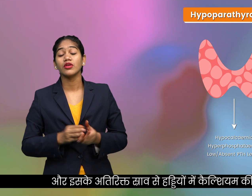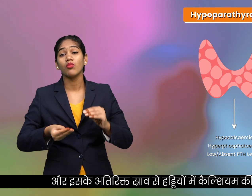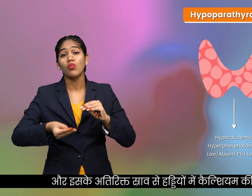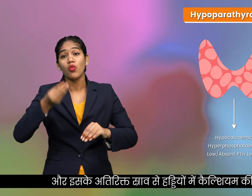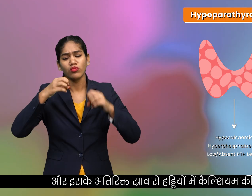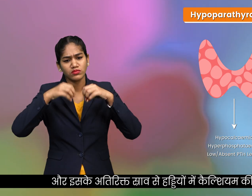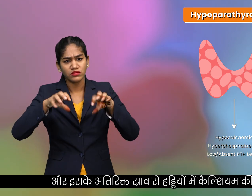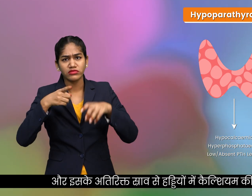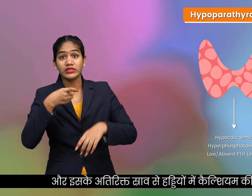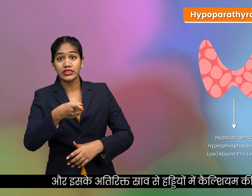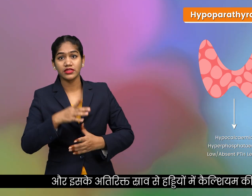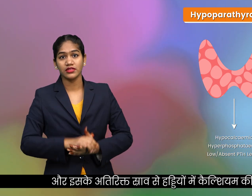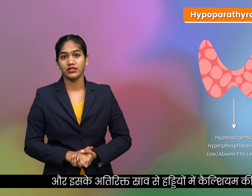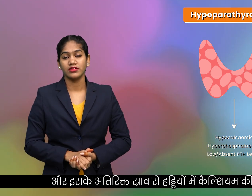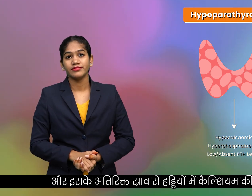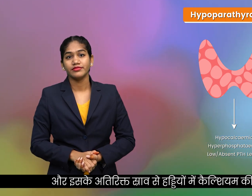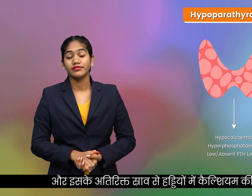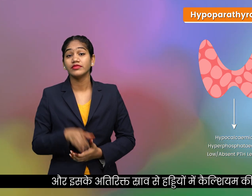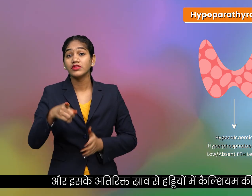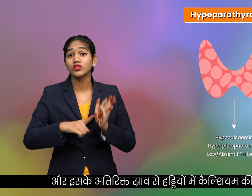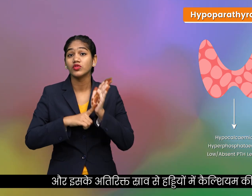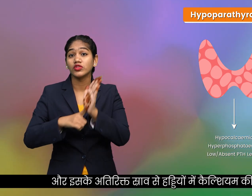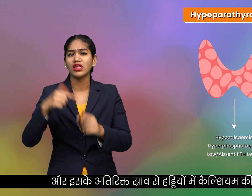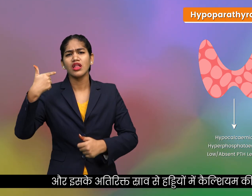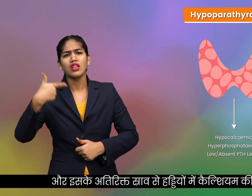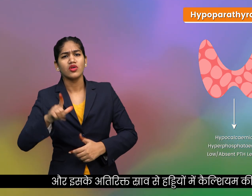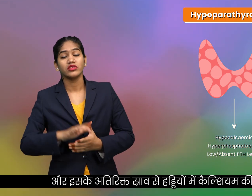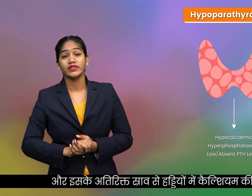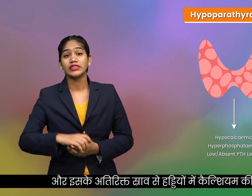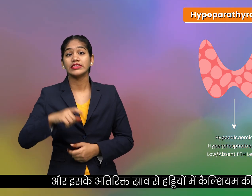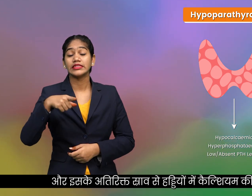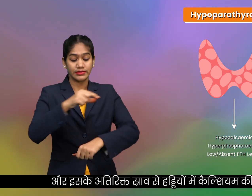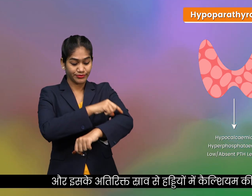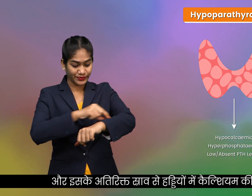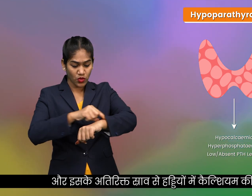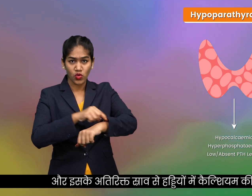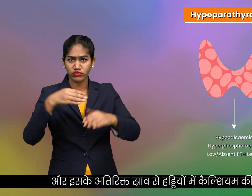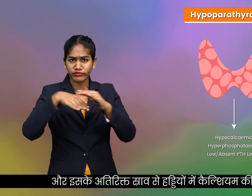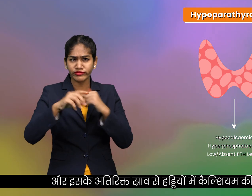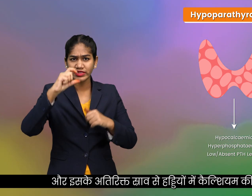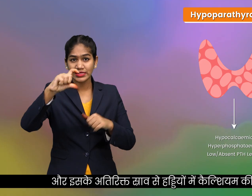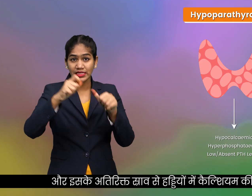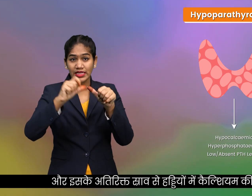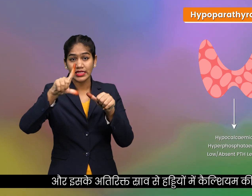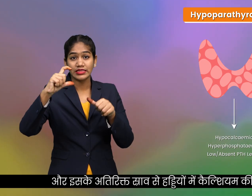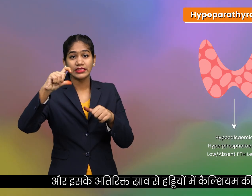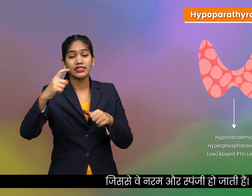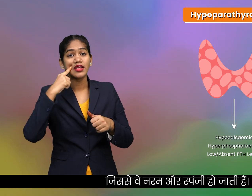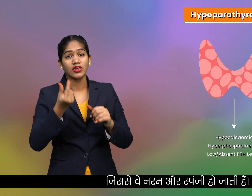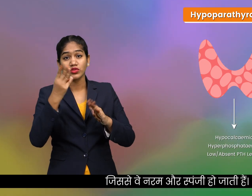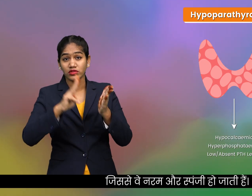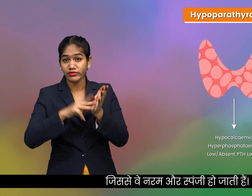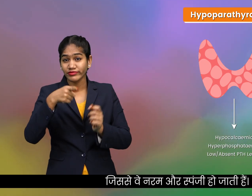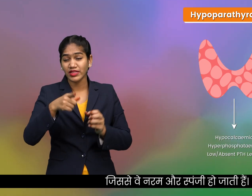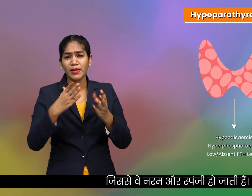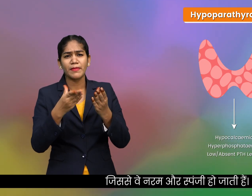और इसके अतिरिक्त स्राव से हड्डियों में कैल्शियम की कमी होती है